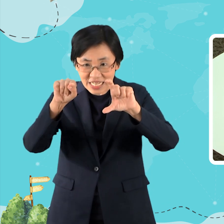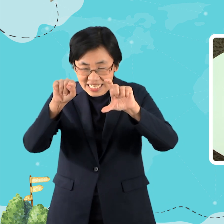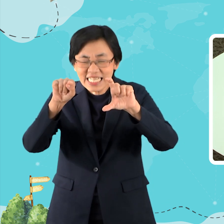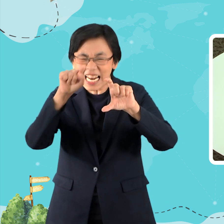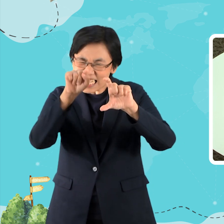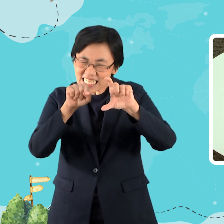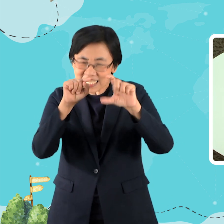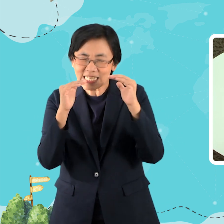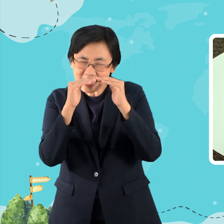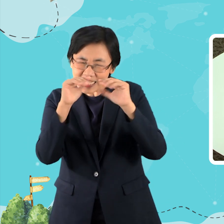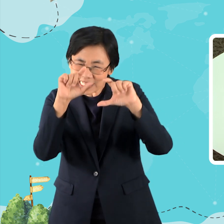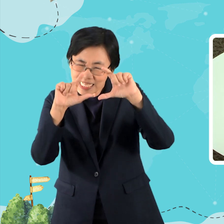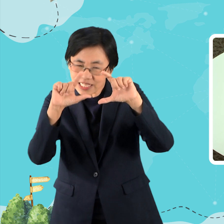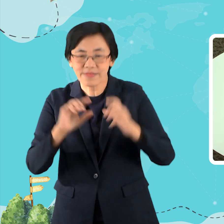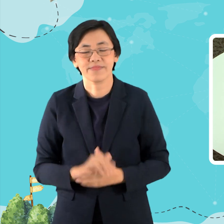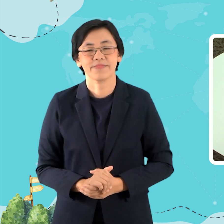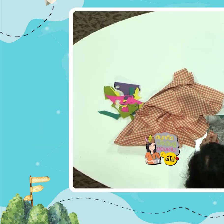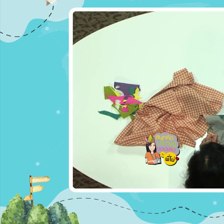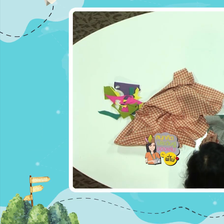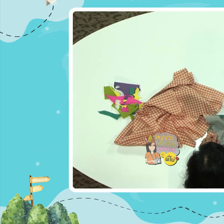กับตัวบ้านนะคะ